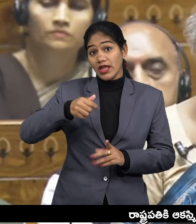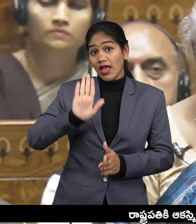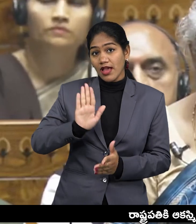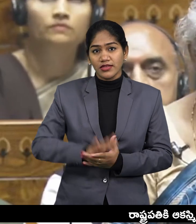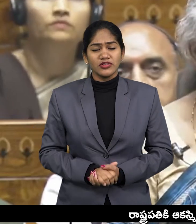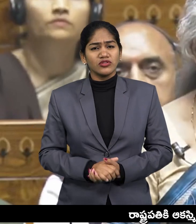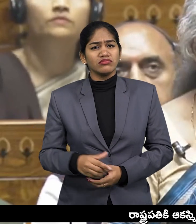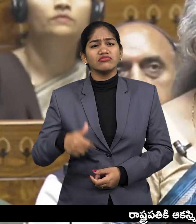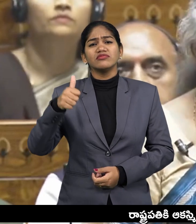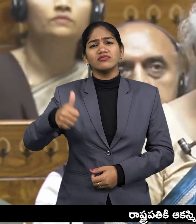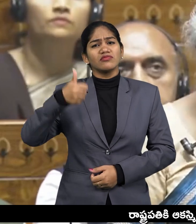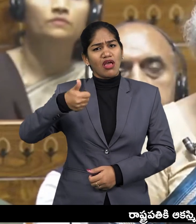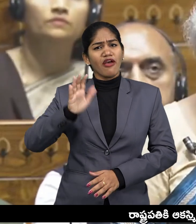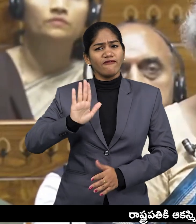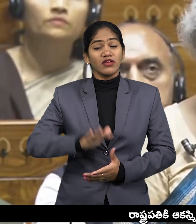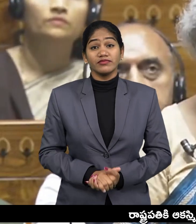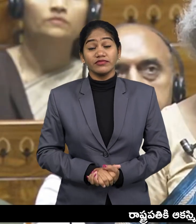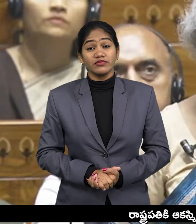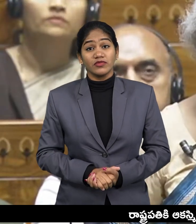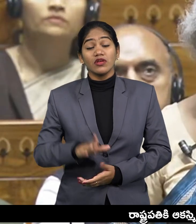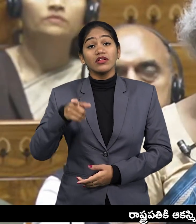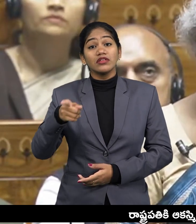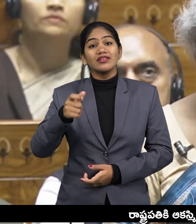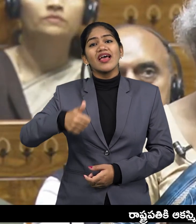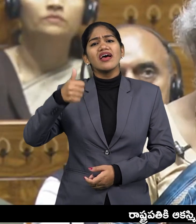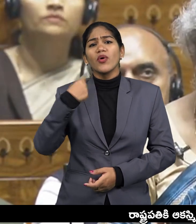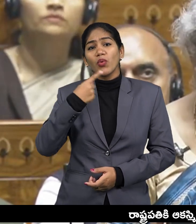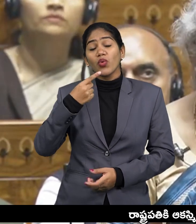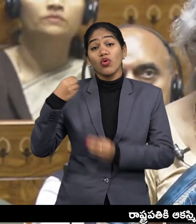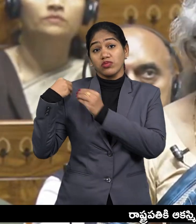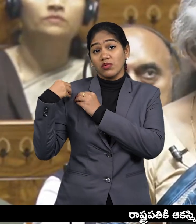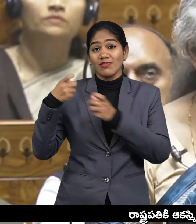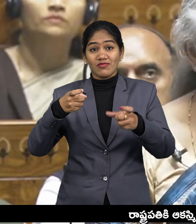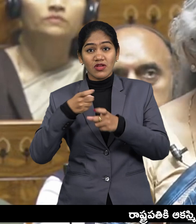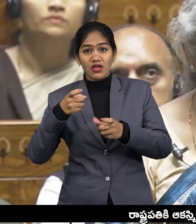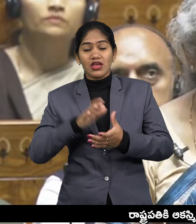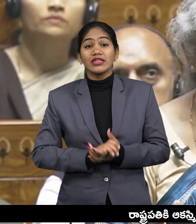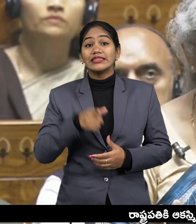రాష్ట్రపతికి ఆకస్మిక నిధి ఆఫ్ ఇండియాపై అధికారం ఉంది.